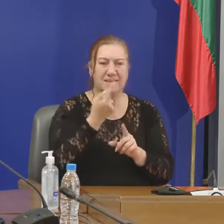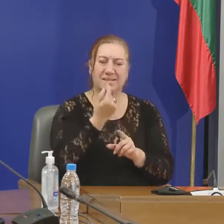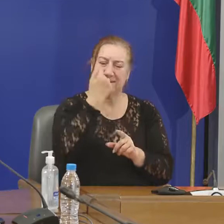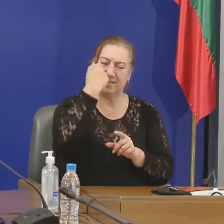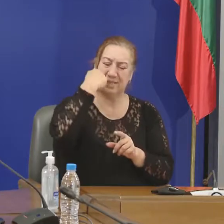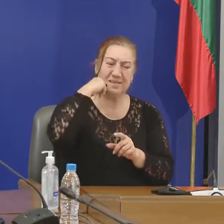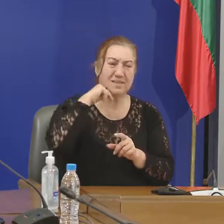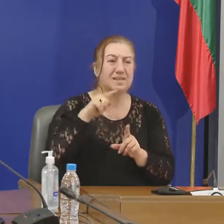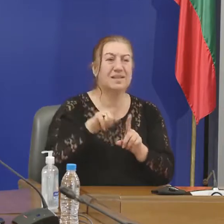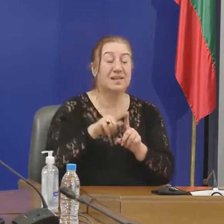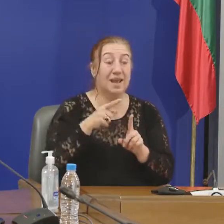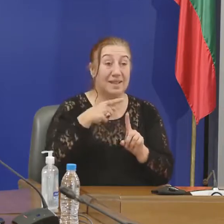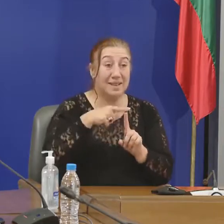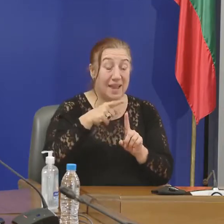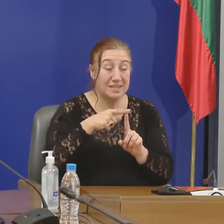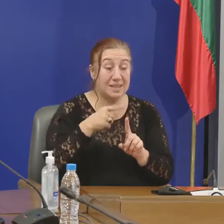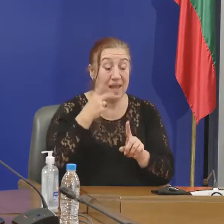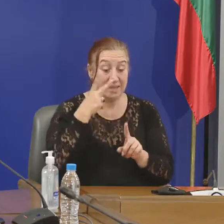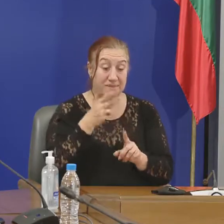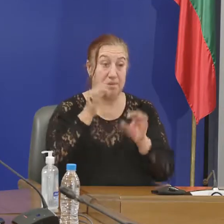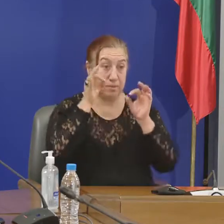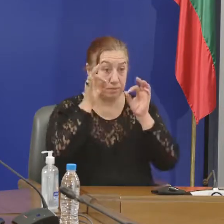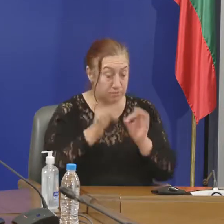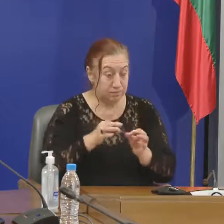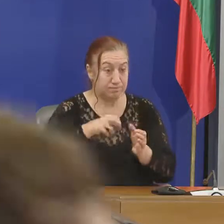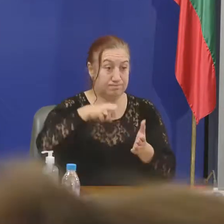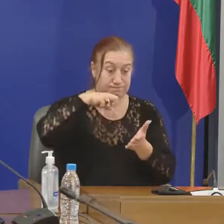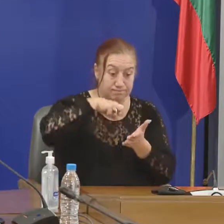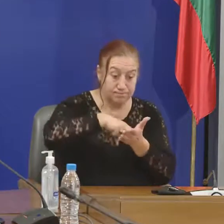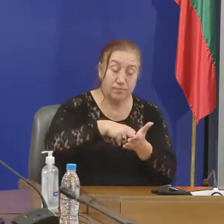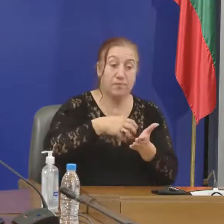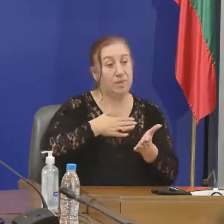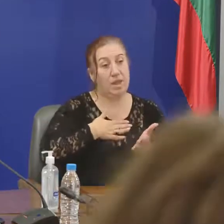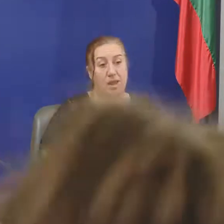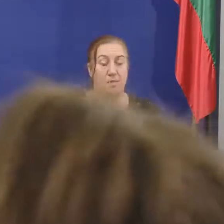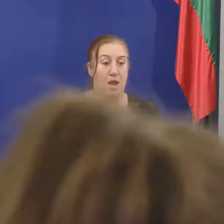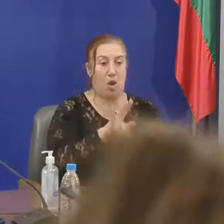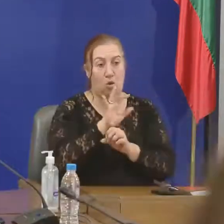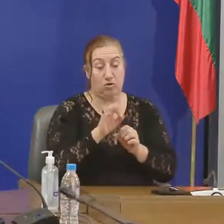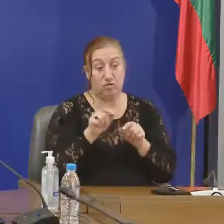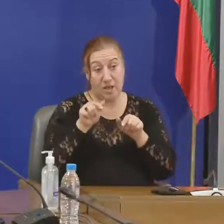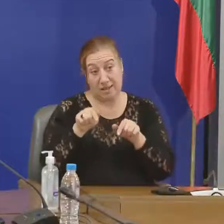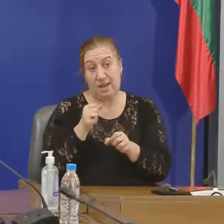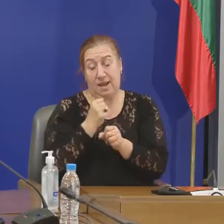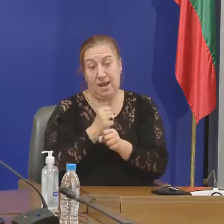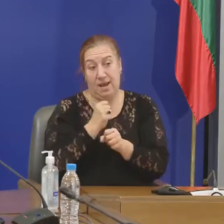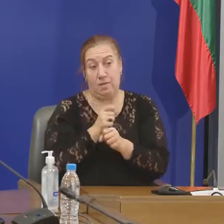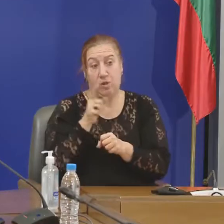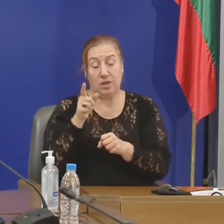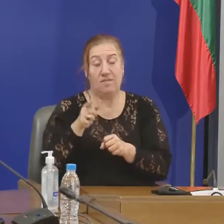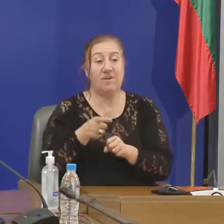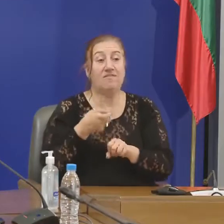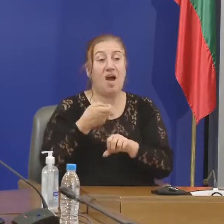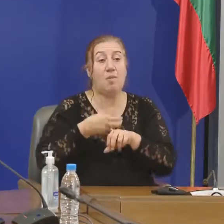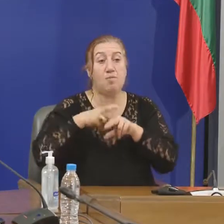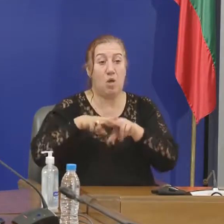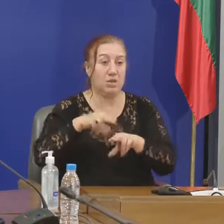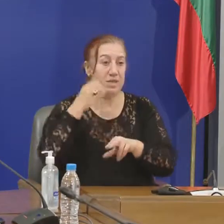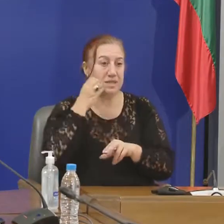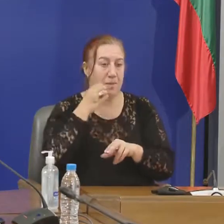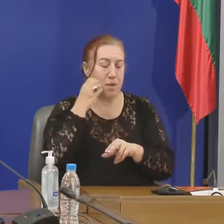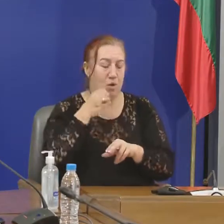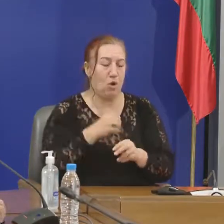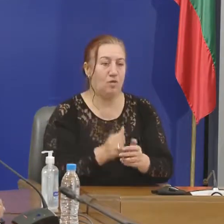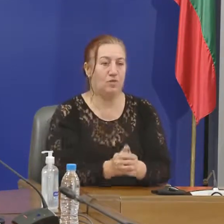100%, че става дума за коронавирусна инфекция. Това е поне в Пирогов системата, която работи в момента.